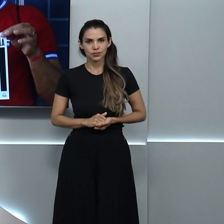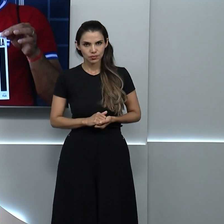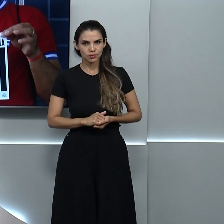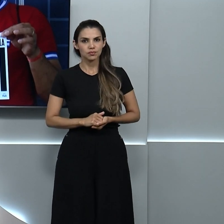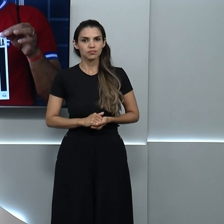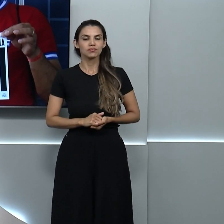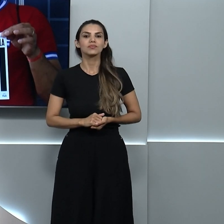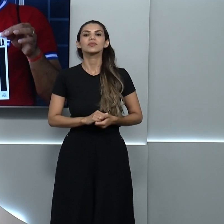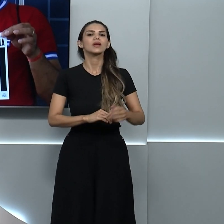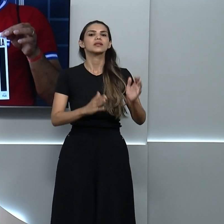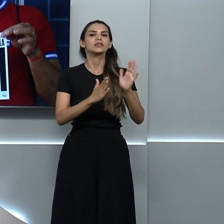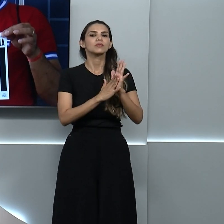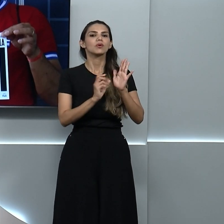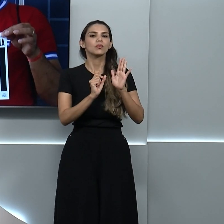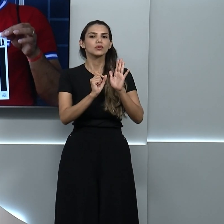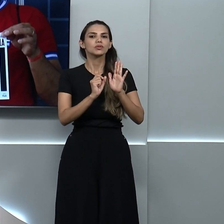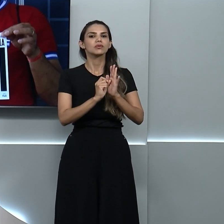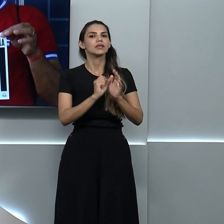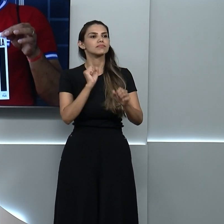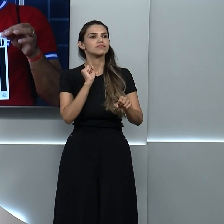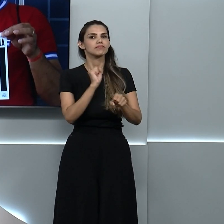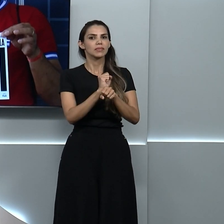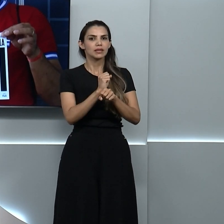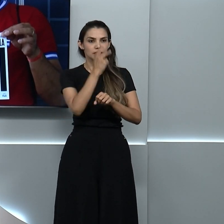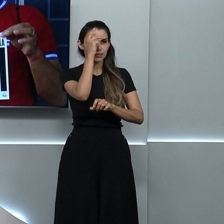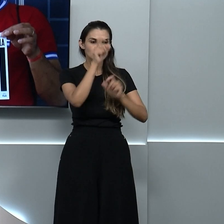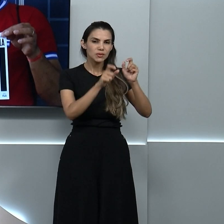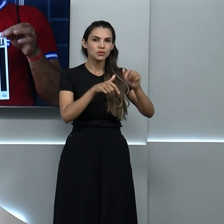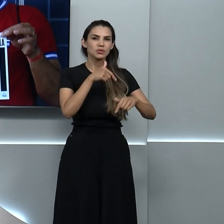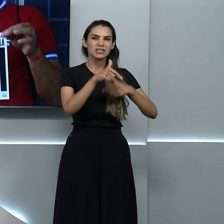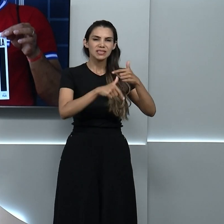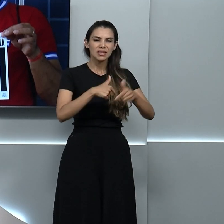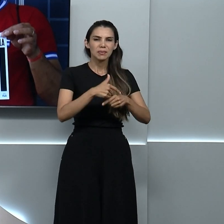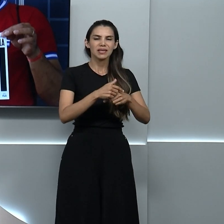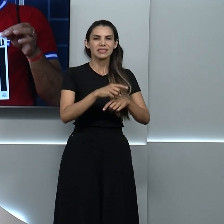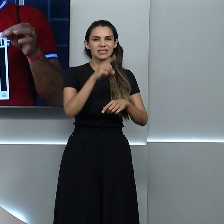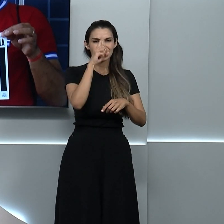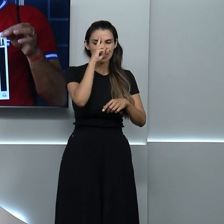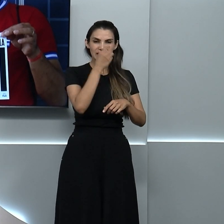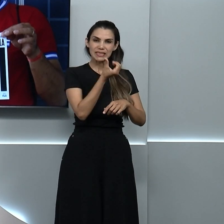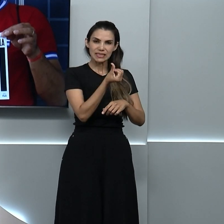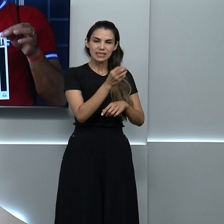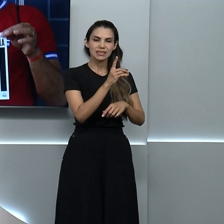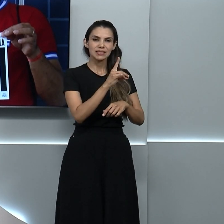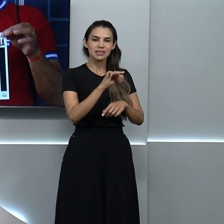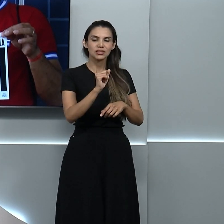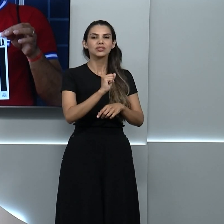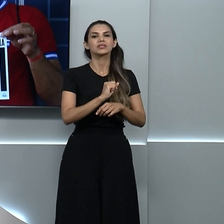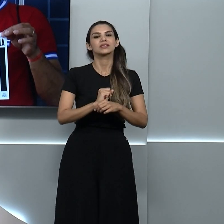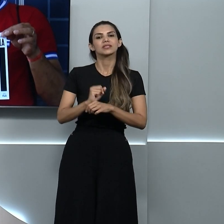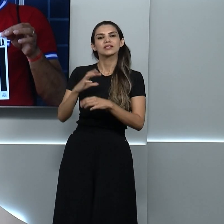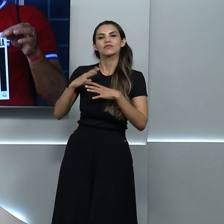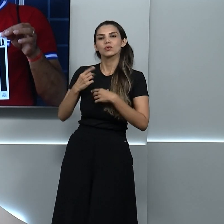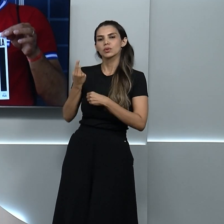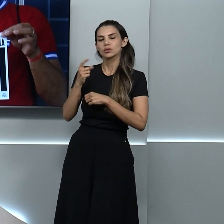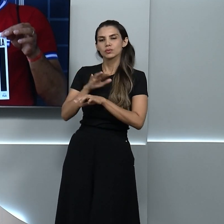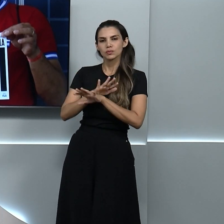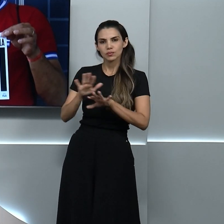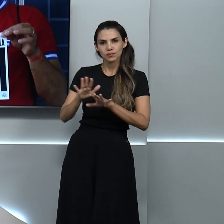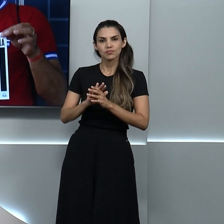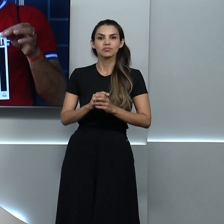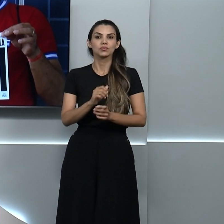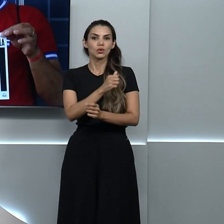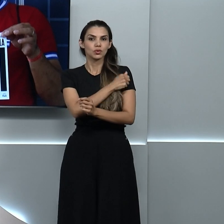ocorra mais a escala de trabalho em que os empregados têm que trabalhar 6 dias e podem folgar apenas 1. E